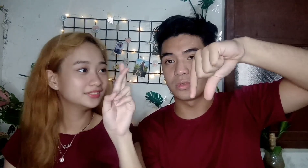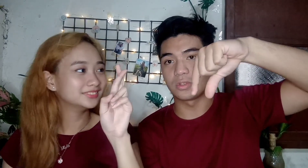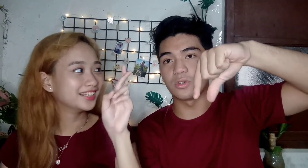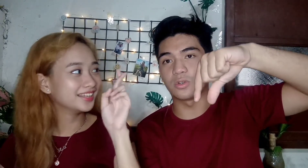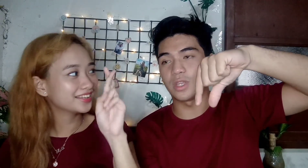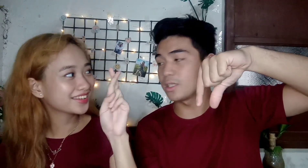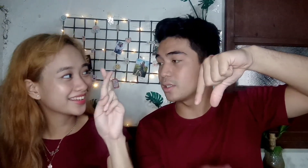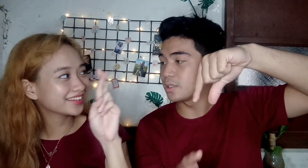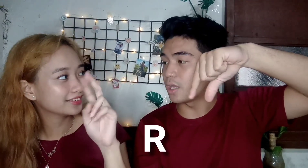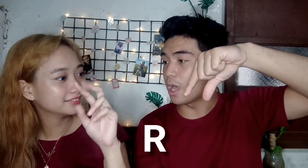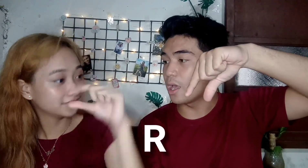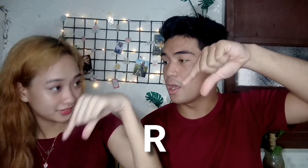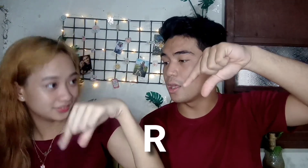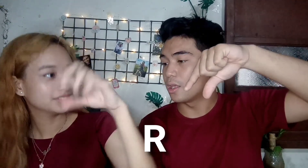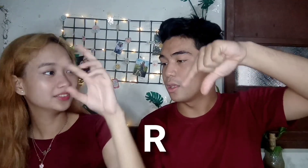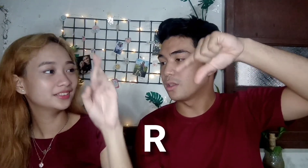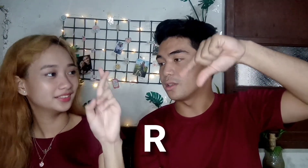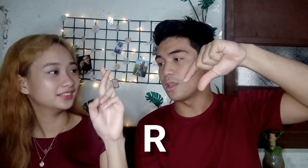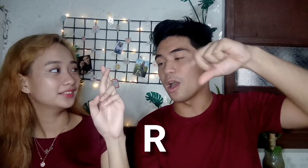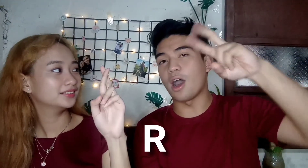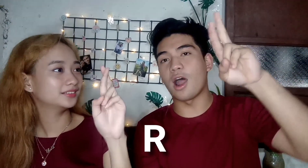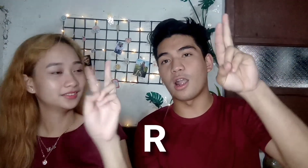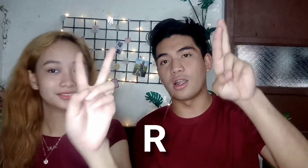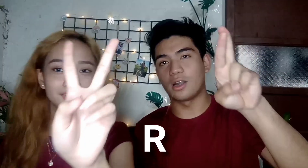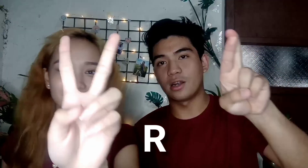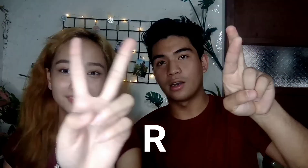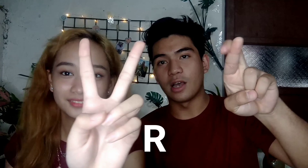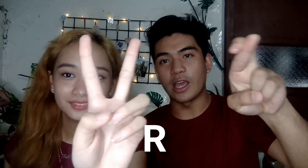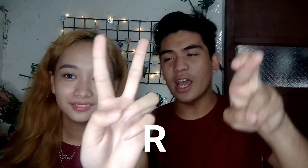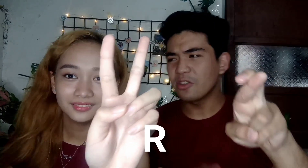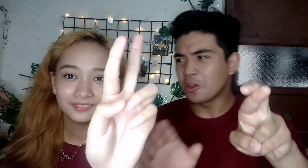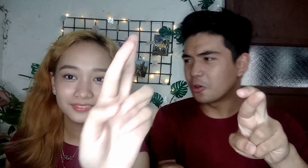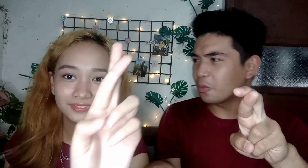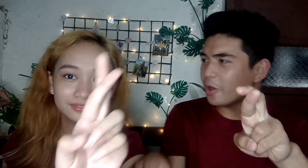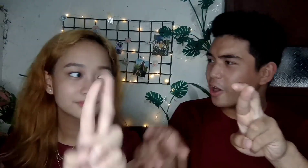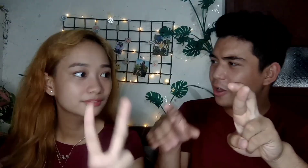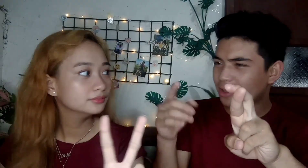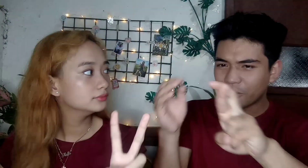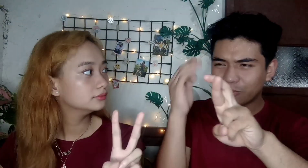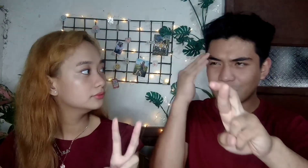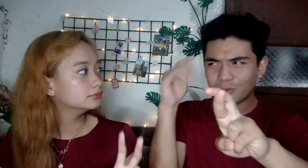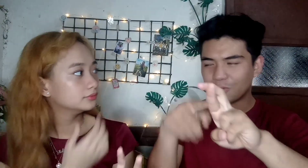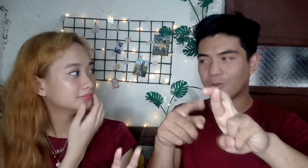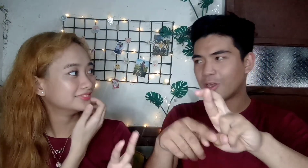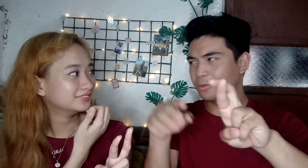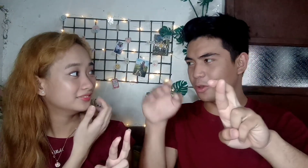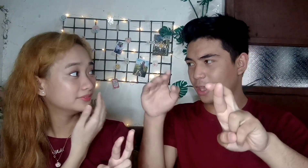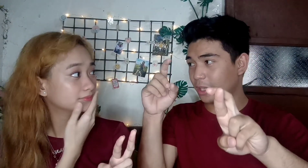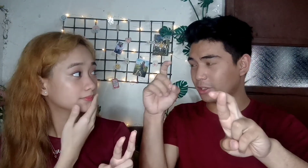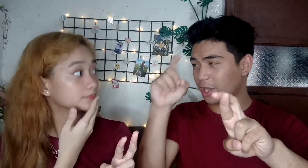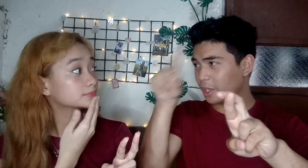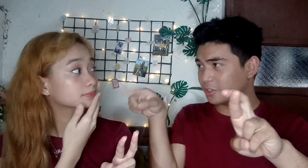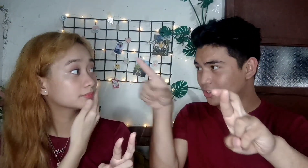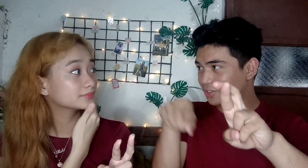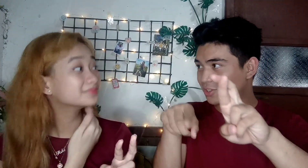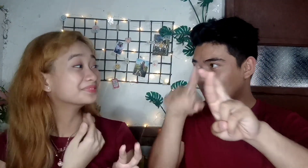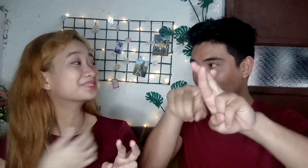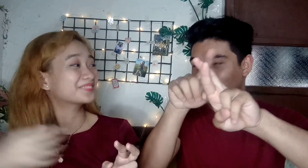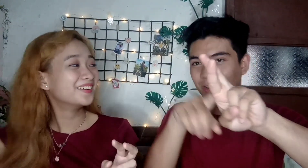Q. Next. Ah? R. Ayan, yung iba, alam dito, ano, X. Ito